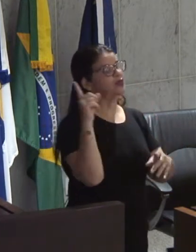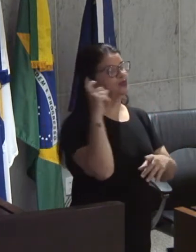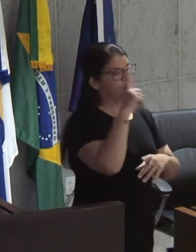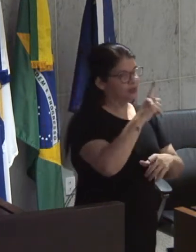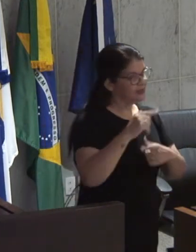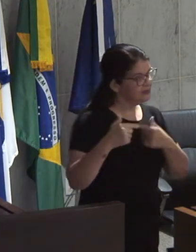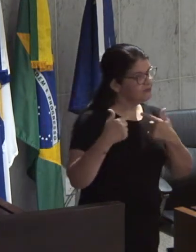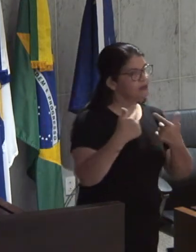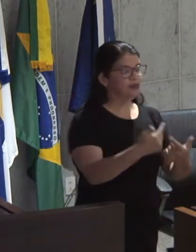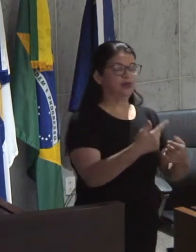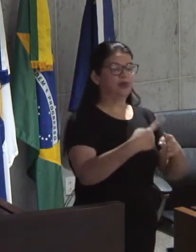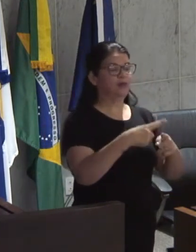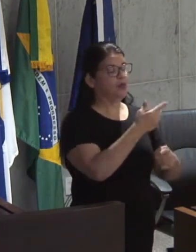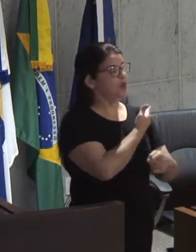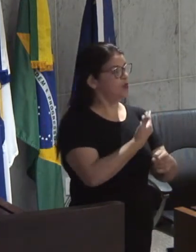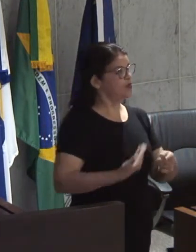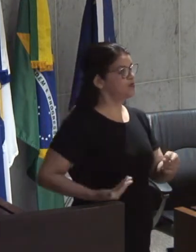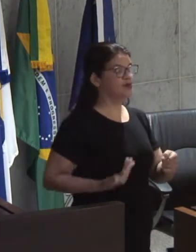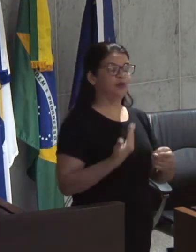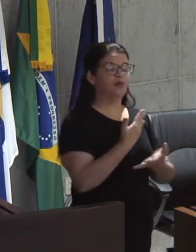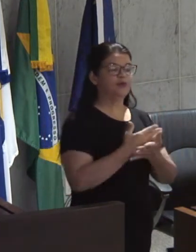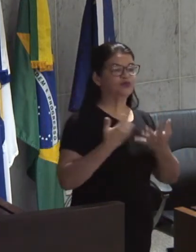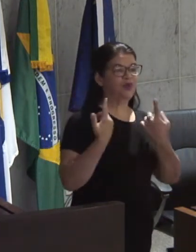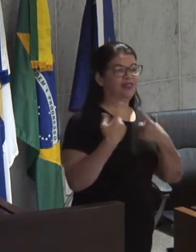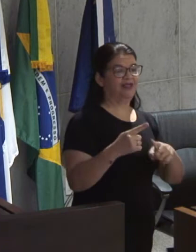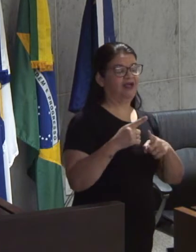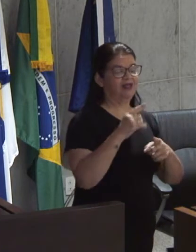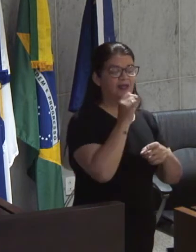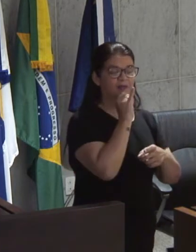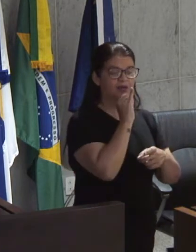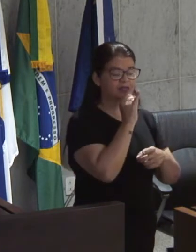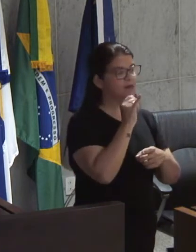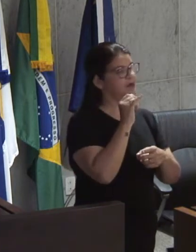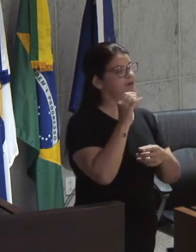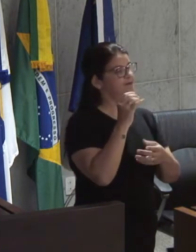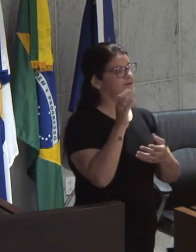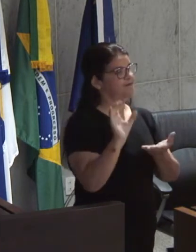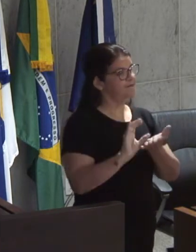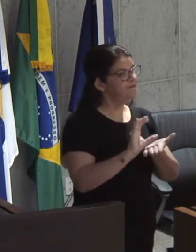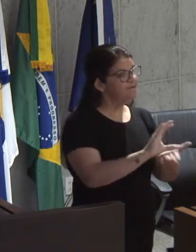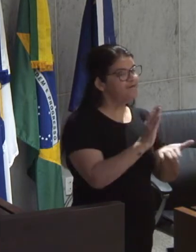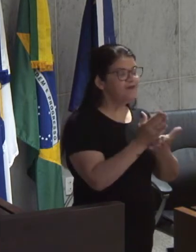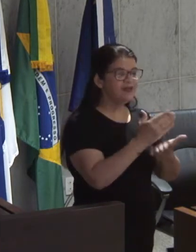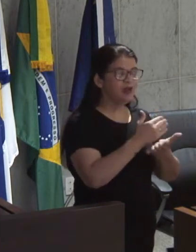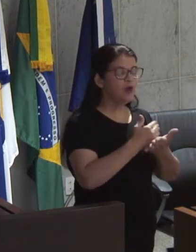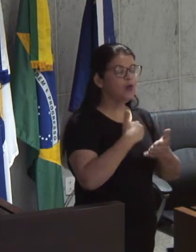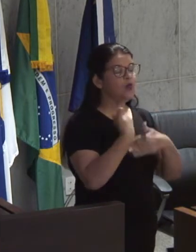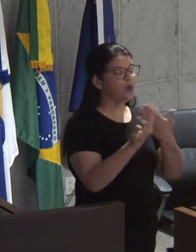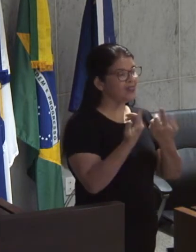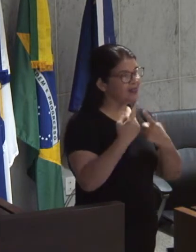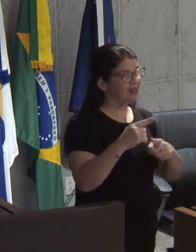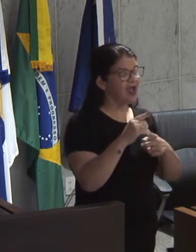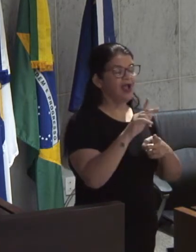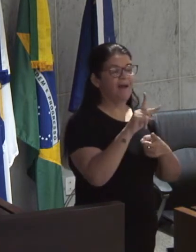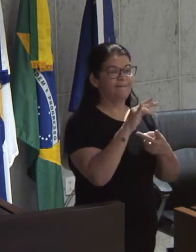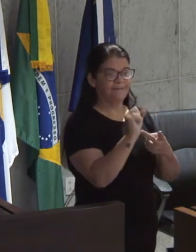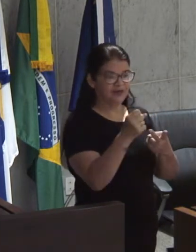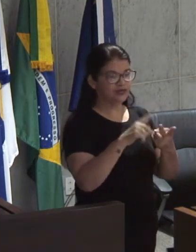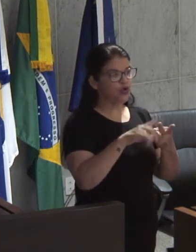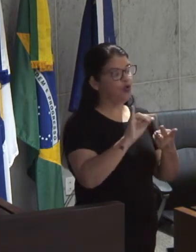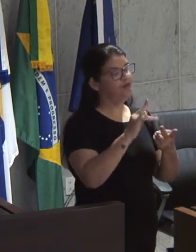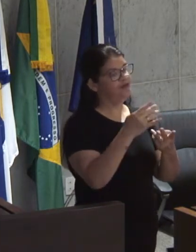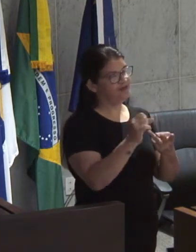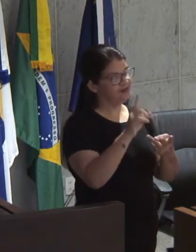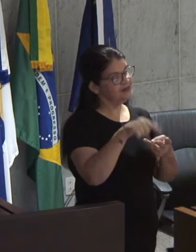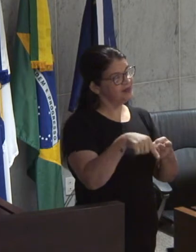dificuldade, porque o governo começou a atacar, por exemplo, financiamento. Quando ataca PIS e COFINS, o COFINS é uma contribuição